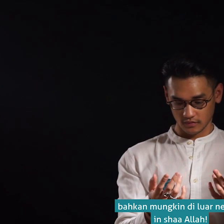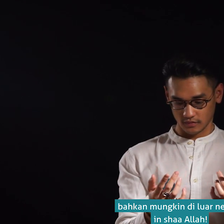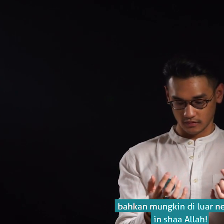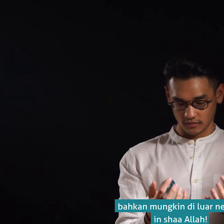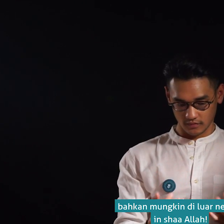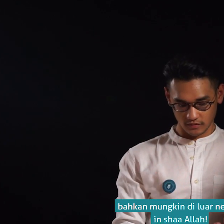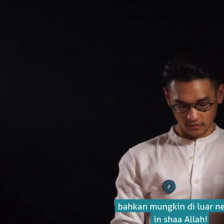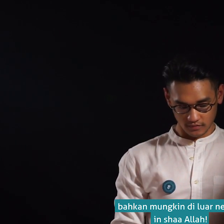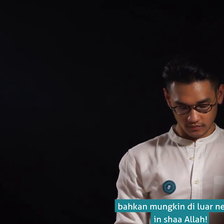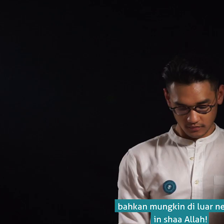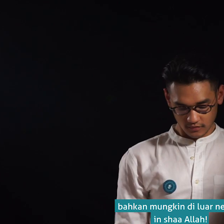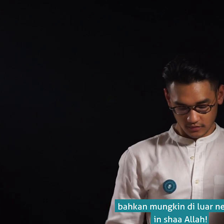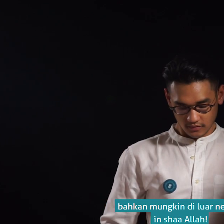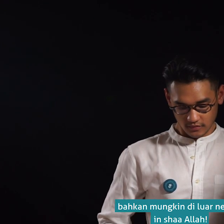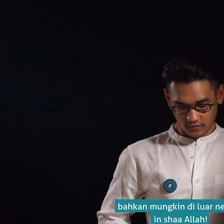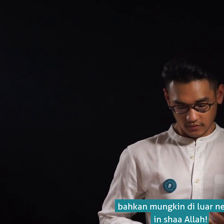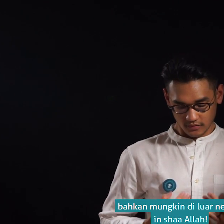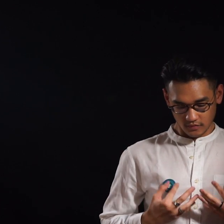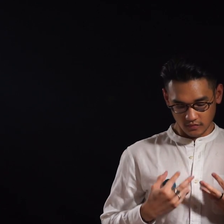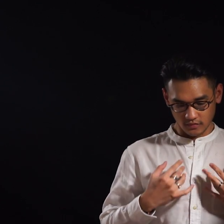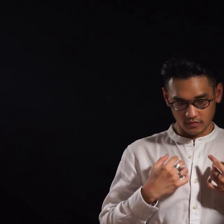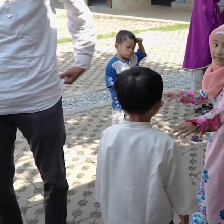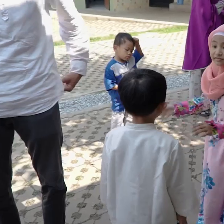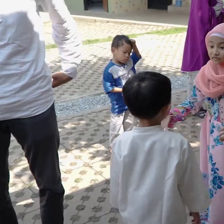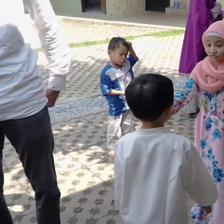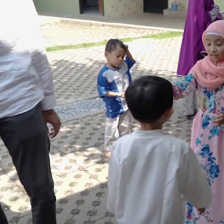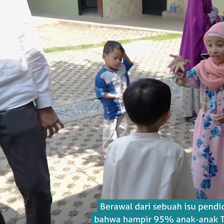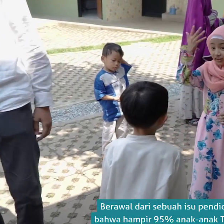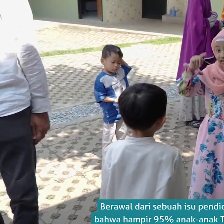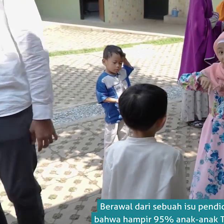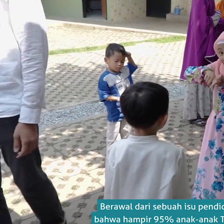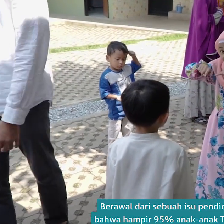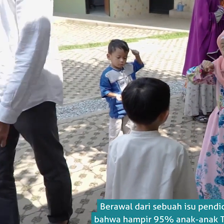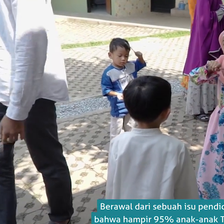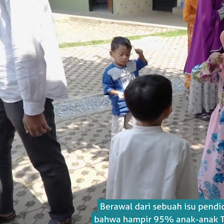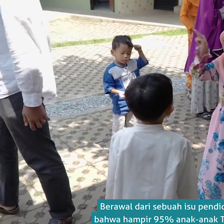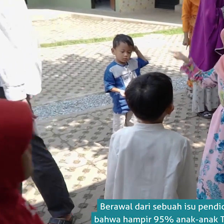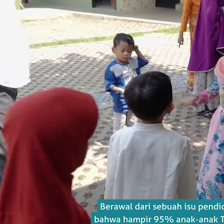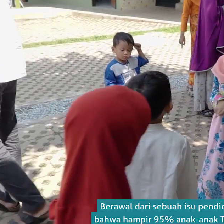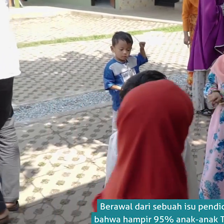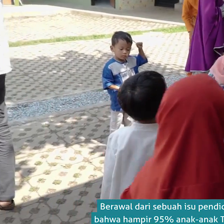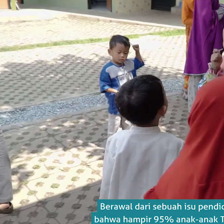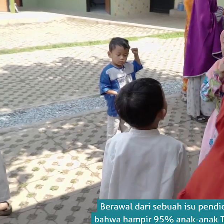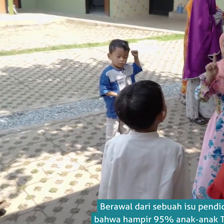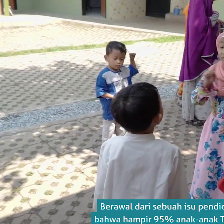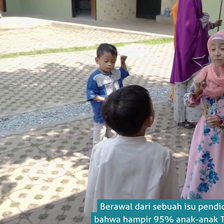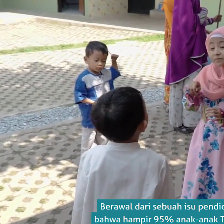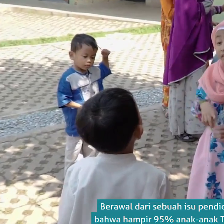Bahkan mungkin di luar negeri, insya Allah. Berawal dari sebuah isu pendidikan tuli bahwa hampir